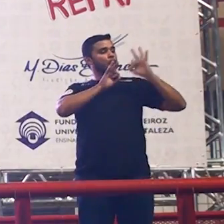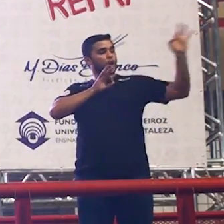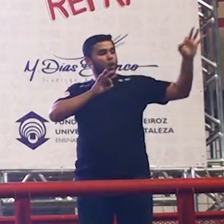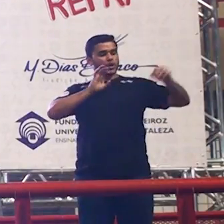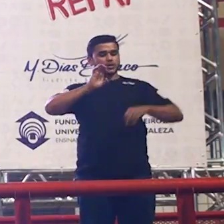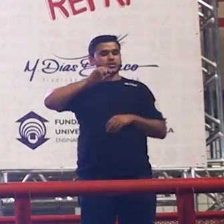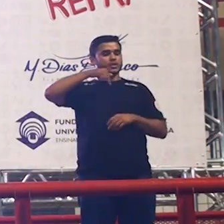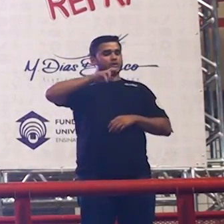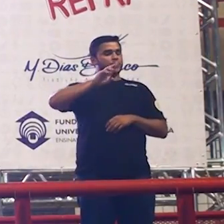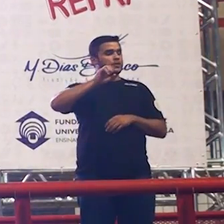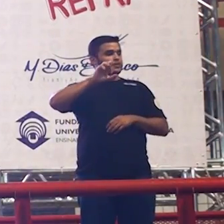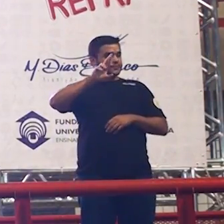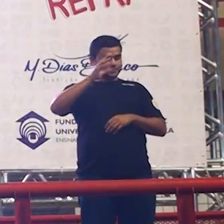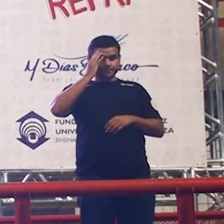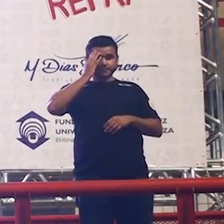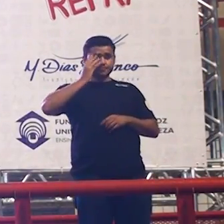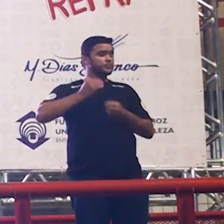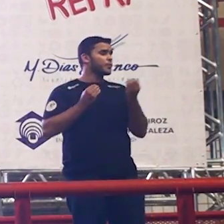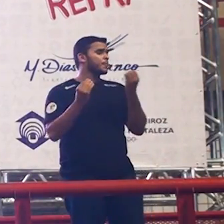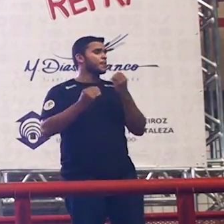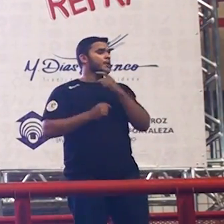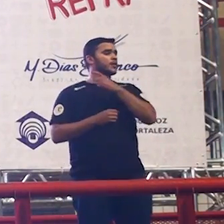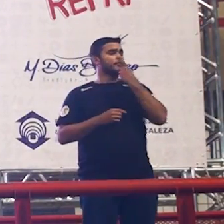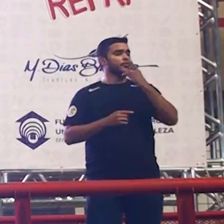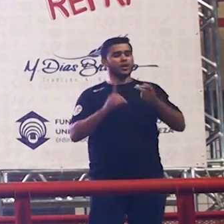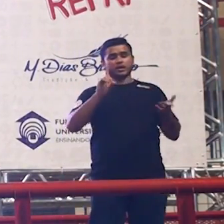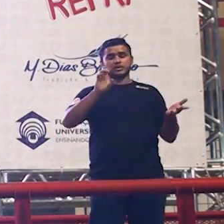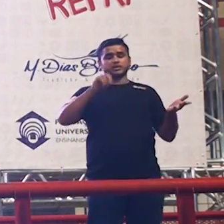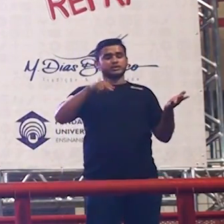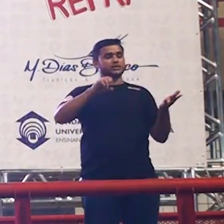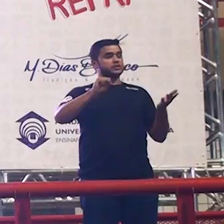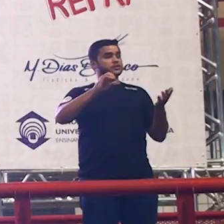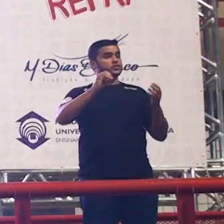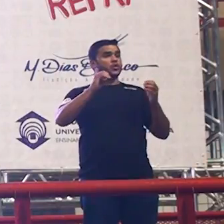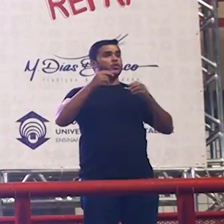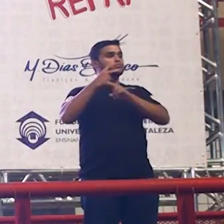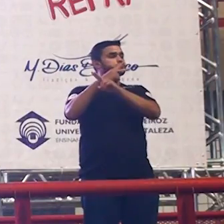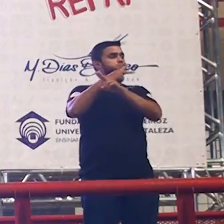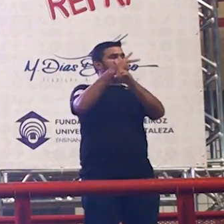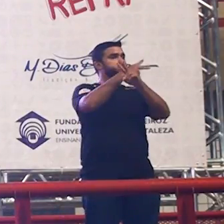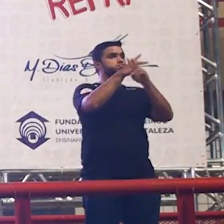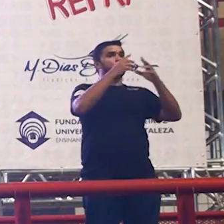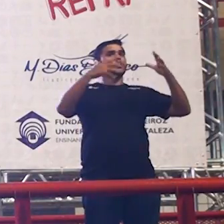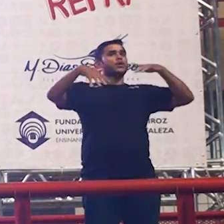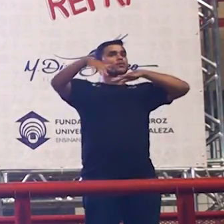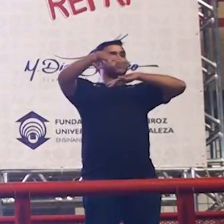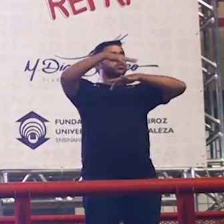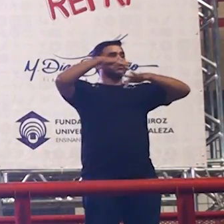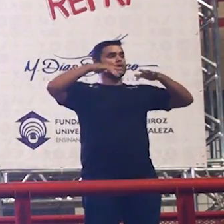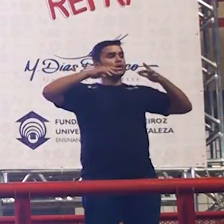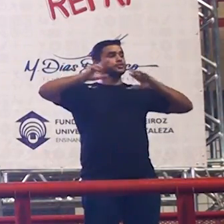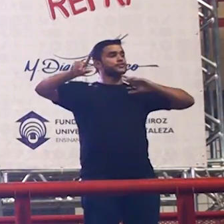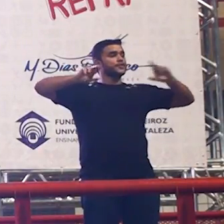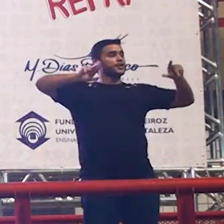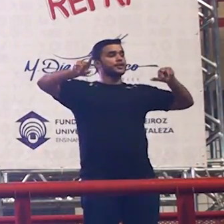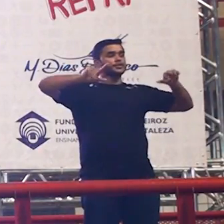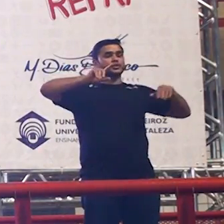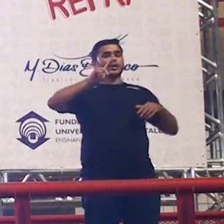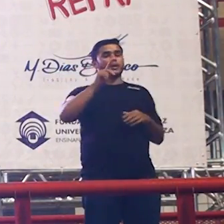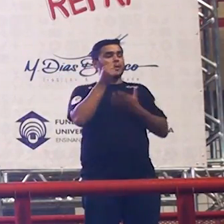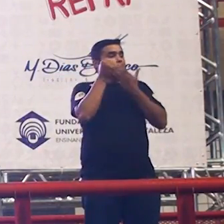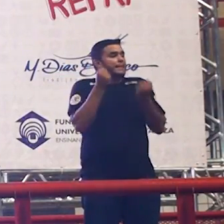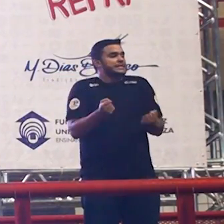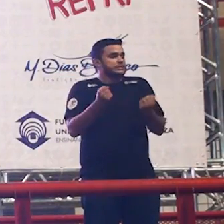falando? É o ar em movimento. E como é que o ar se movimenta? Diferença de pressão. Está aqui.